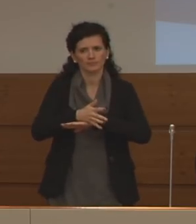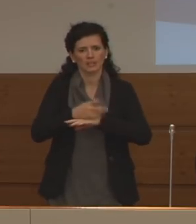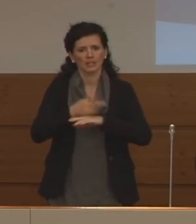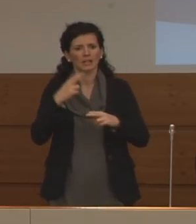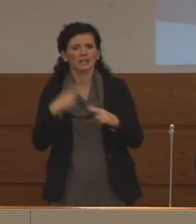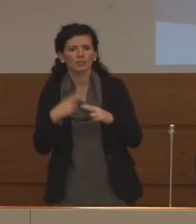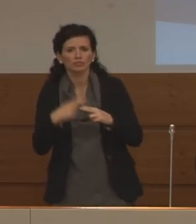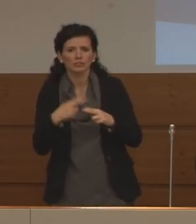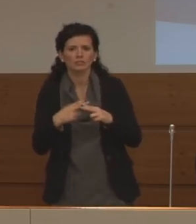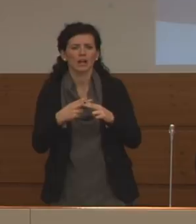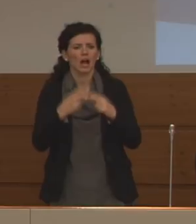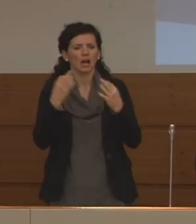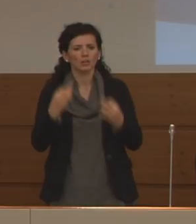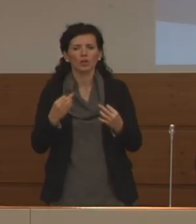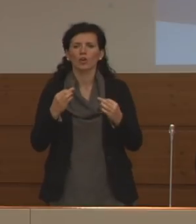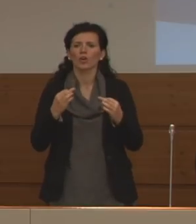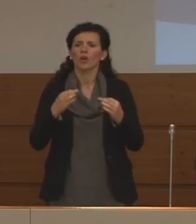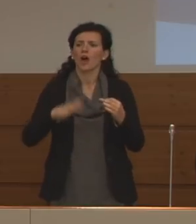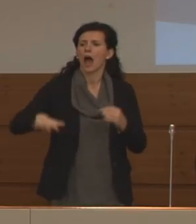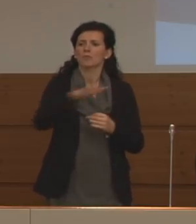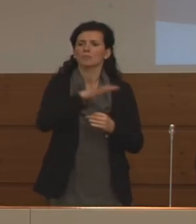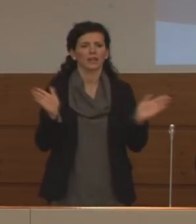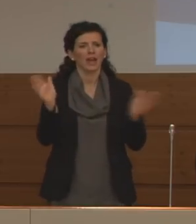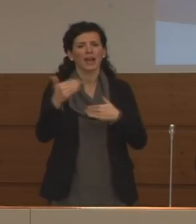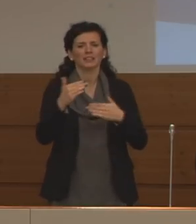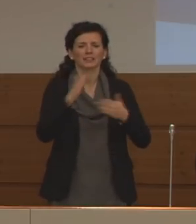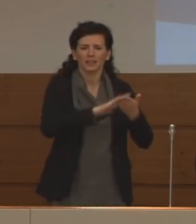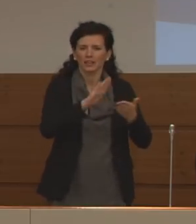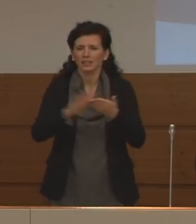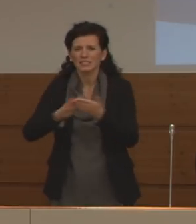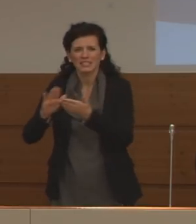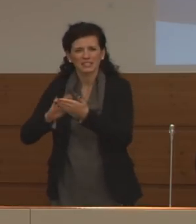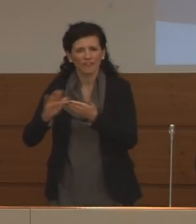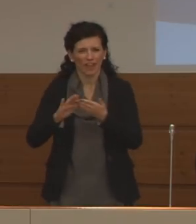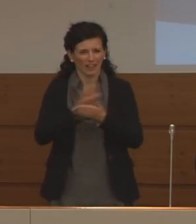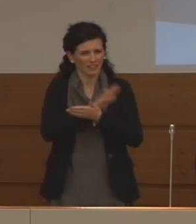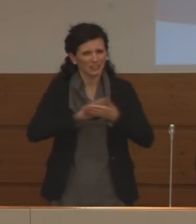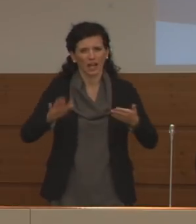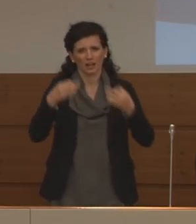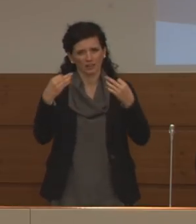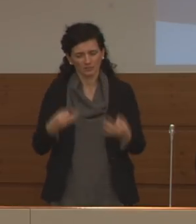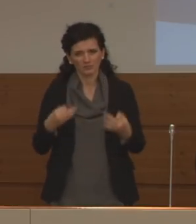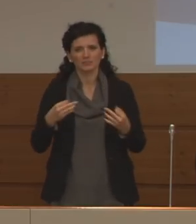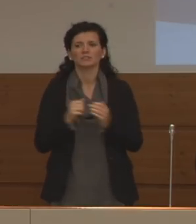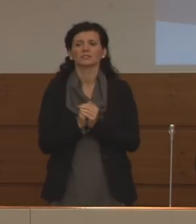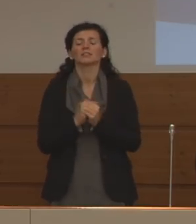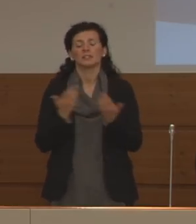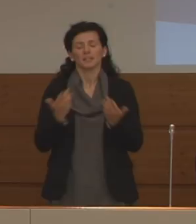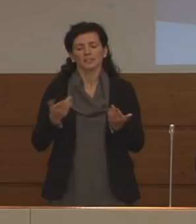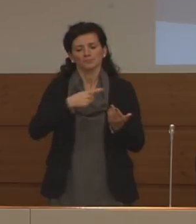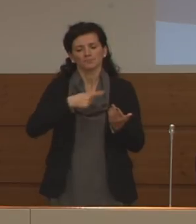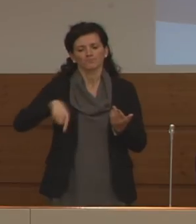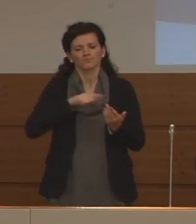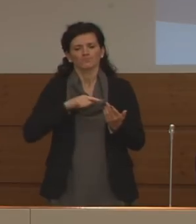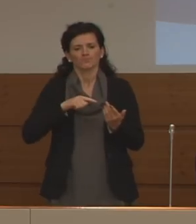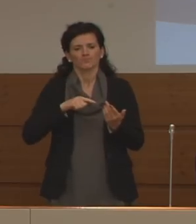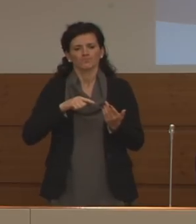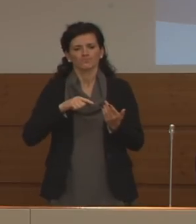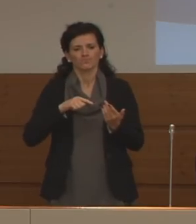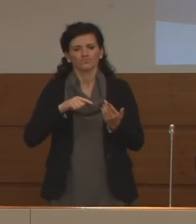riguardo alla sanificazione degli ambienti e abbiamo provveduto a